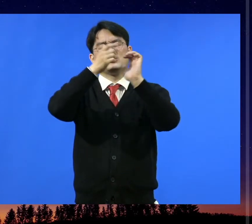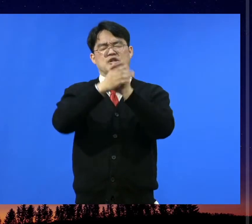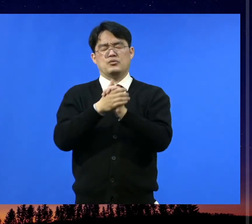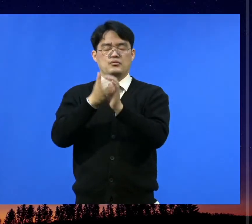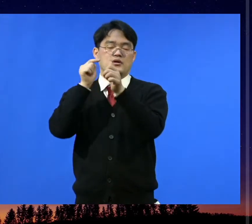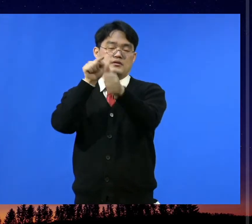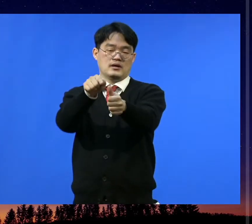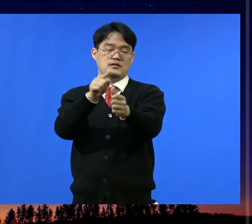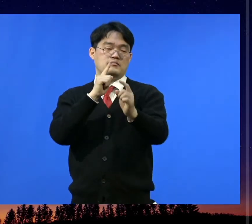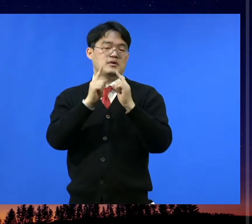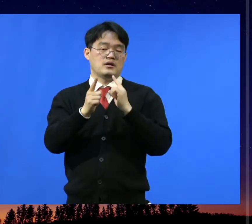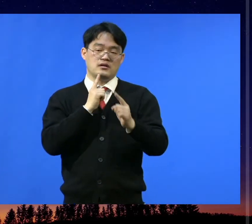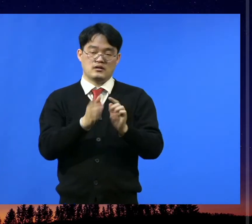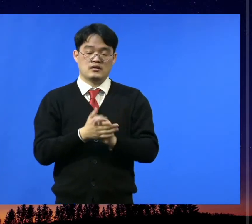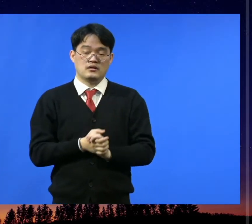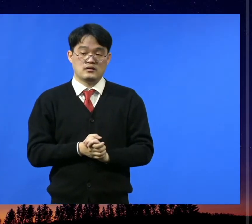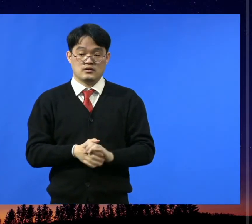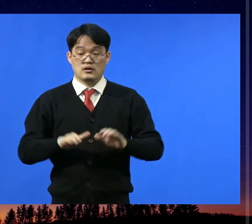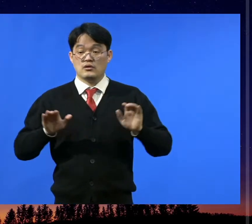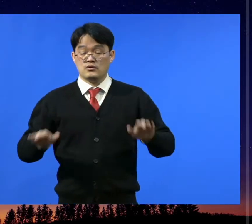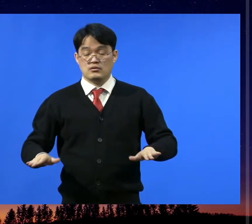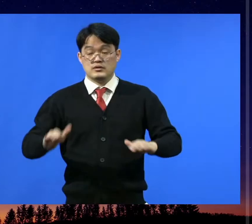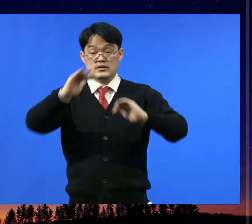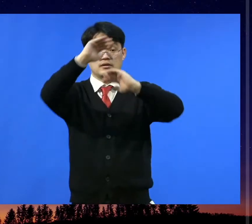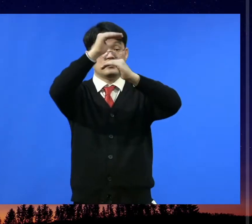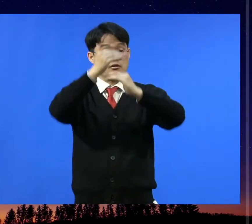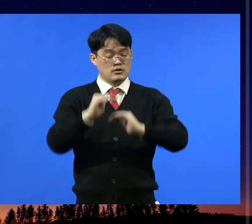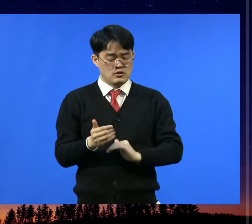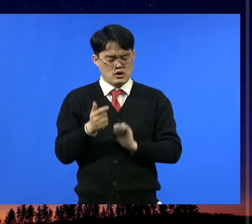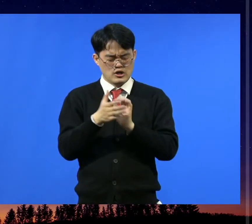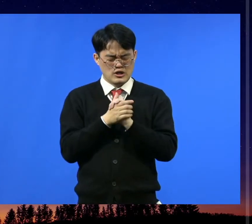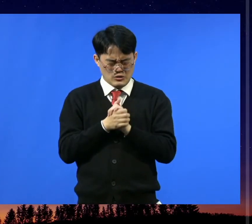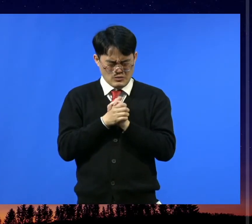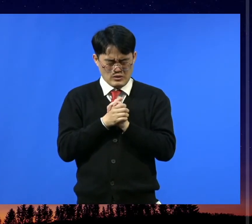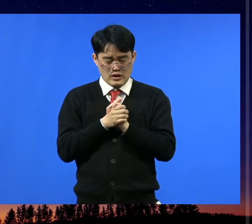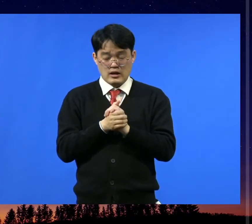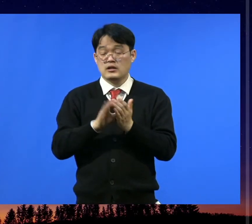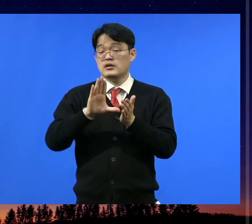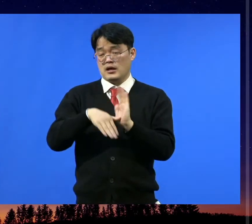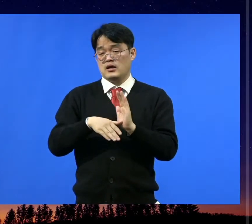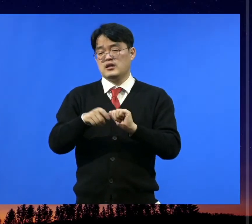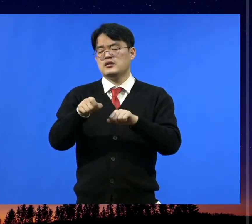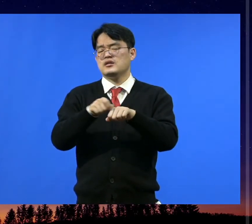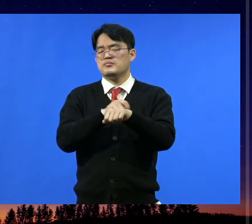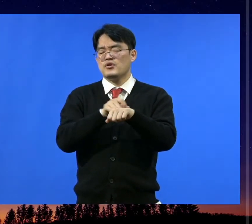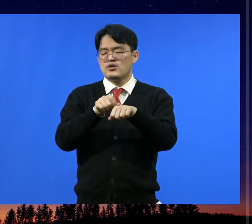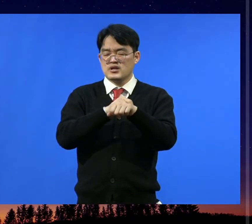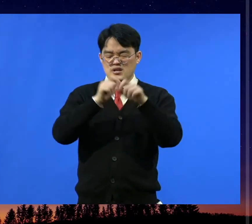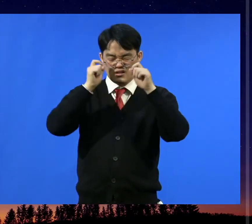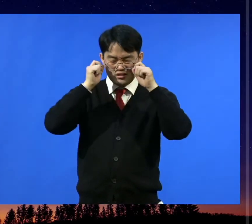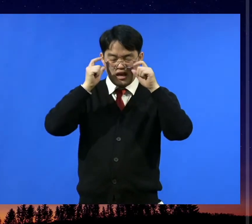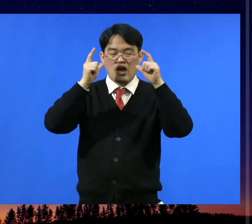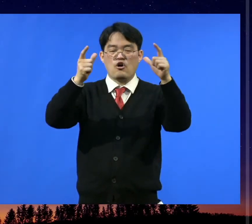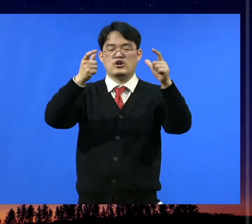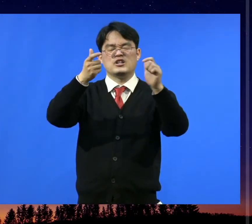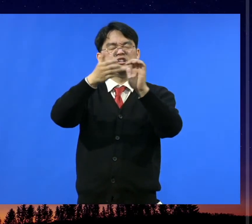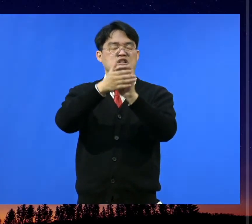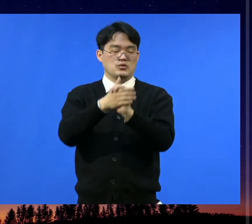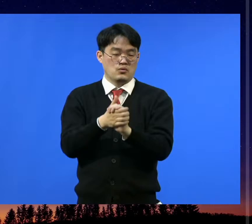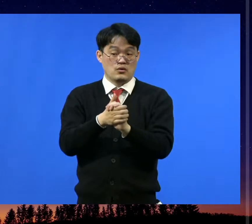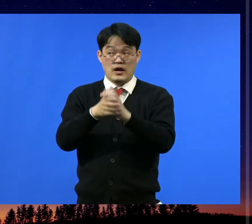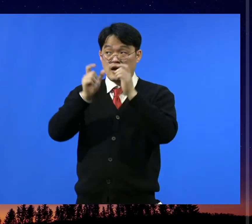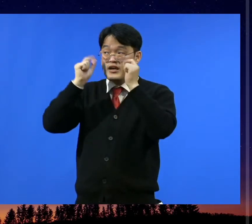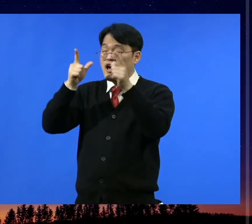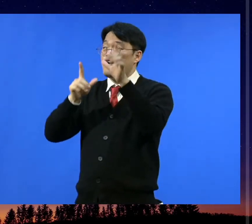기도. 오늘 이 본문에서 가장 중요하게 다루는 것은 기도를 하되 깨어 있어야 된다는 거죠. 깨어 구하기를